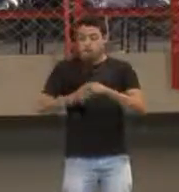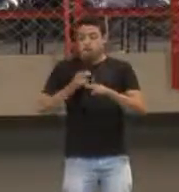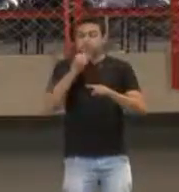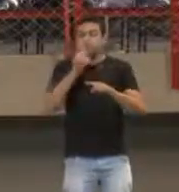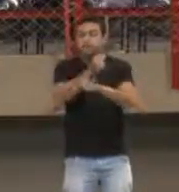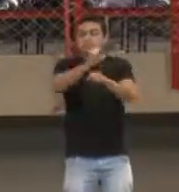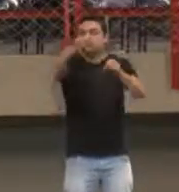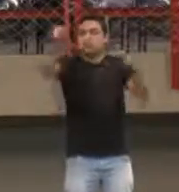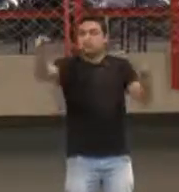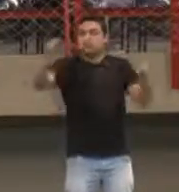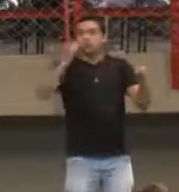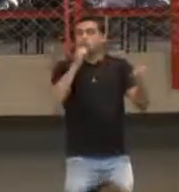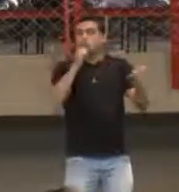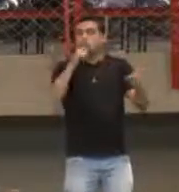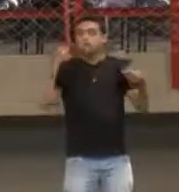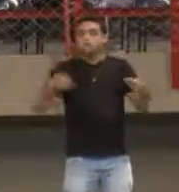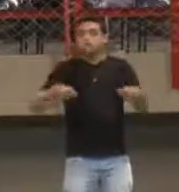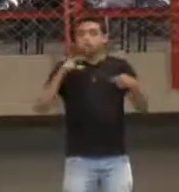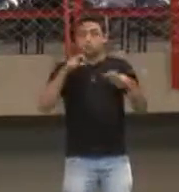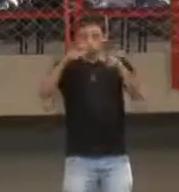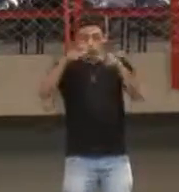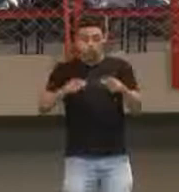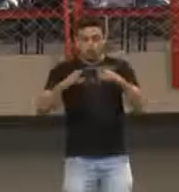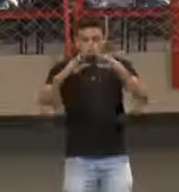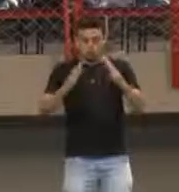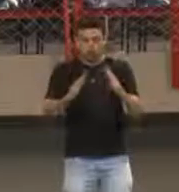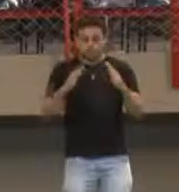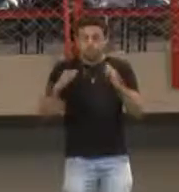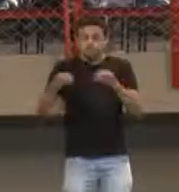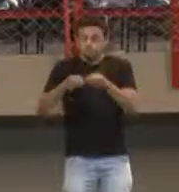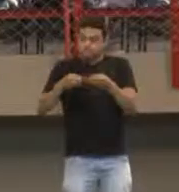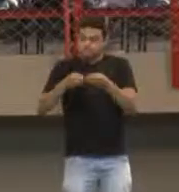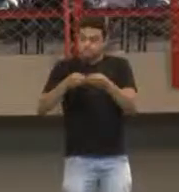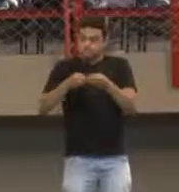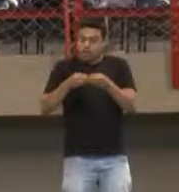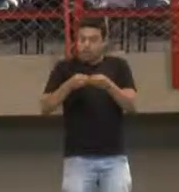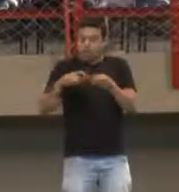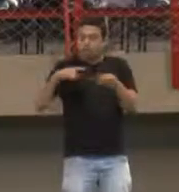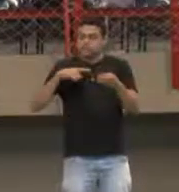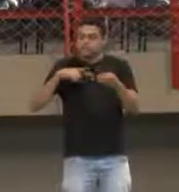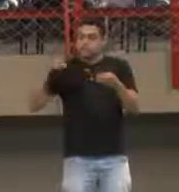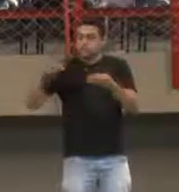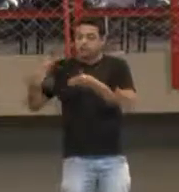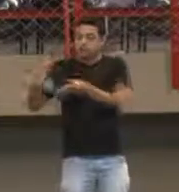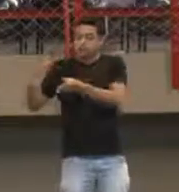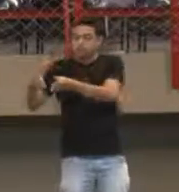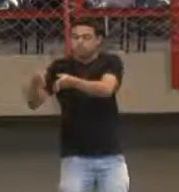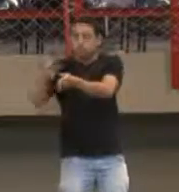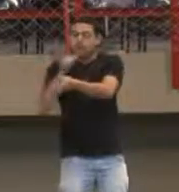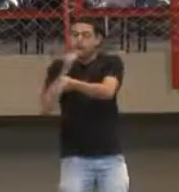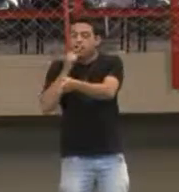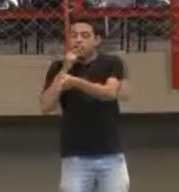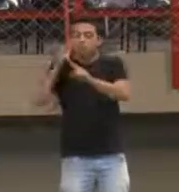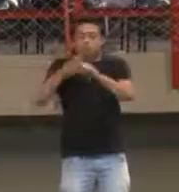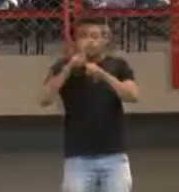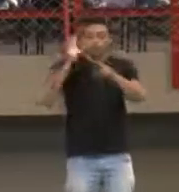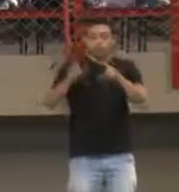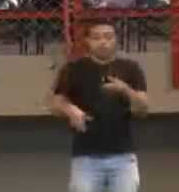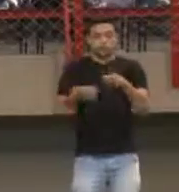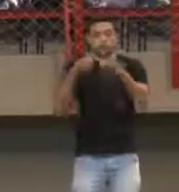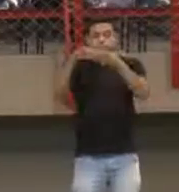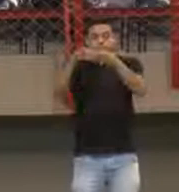ser uma extensão muito grande, ele só precisa ficar próximo a um local que tenha água para resfriar o reator